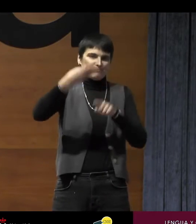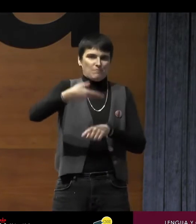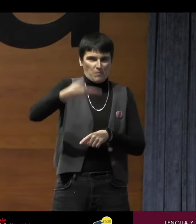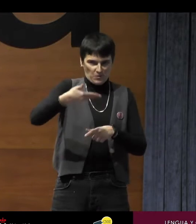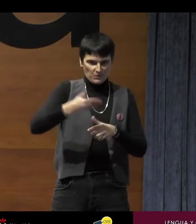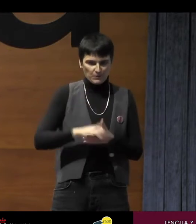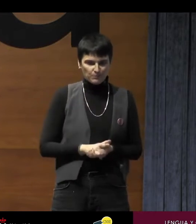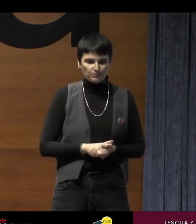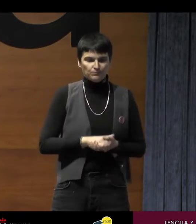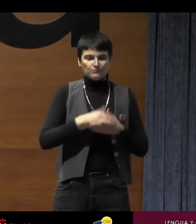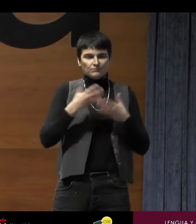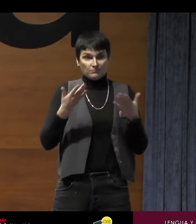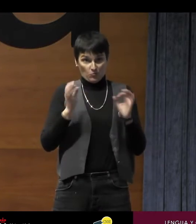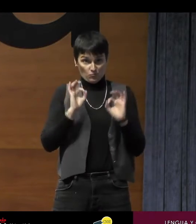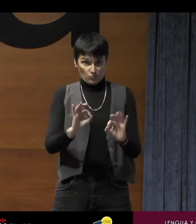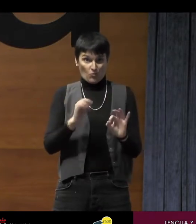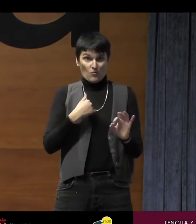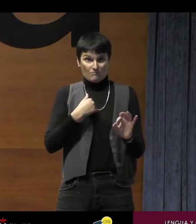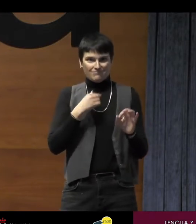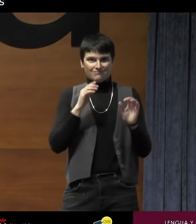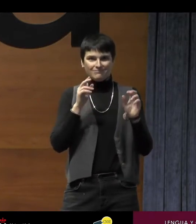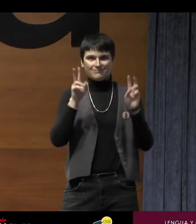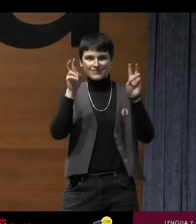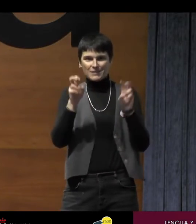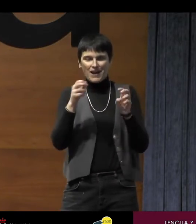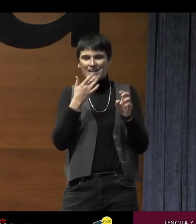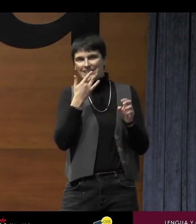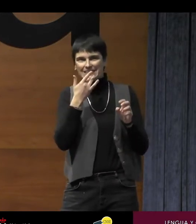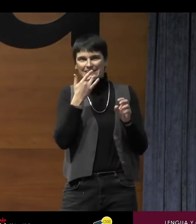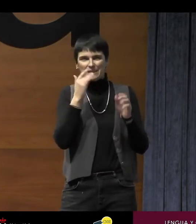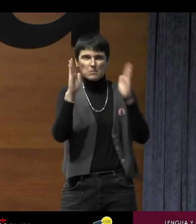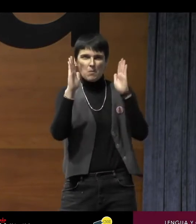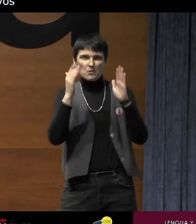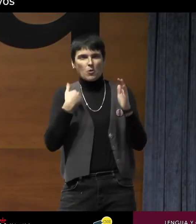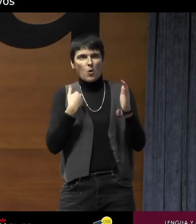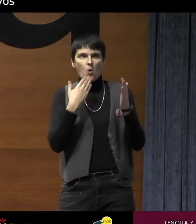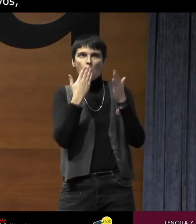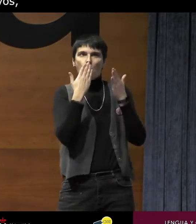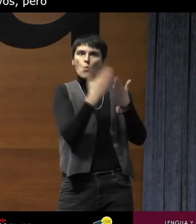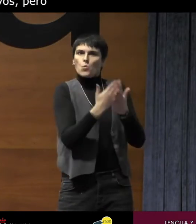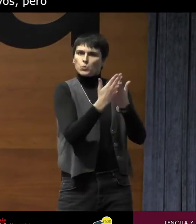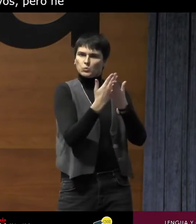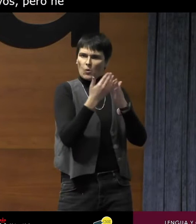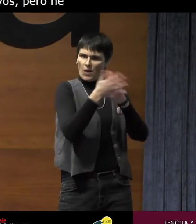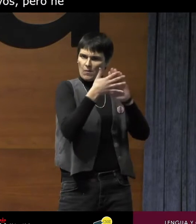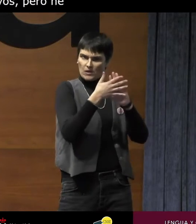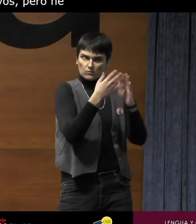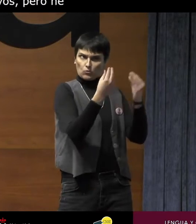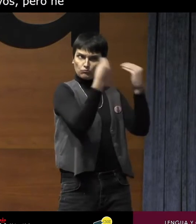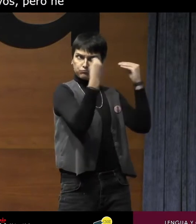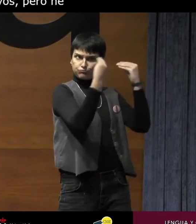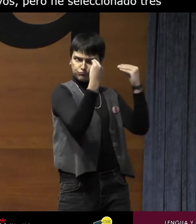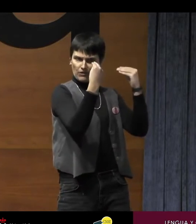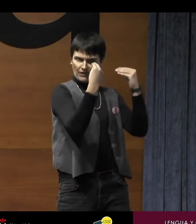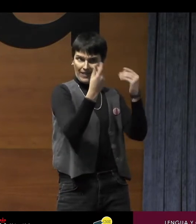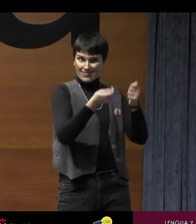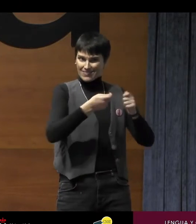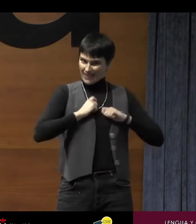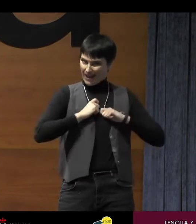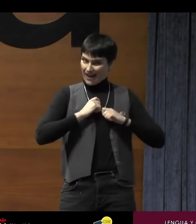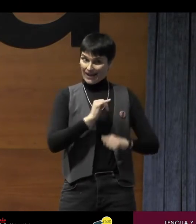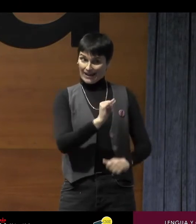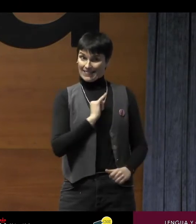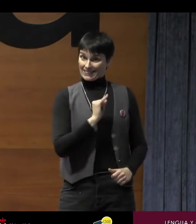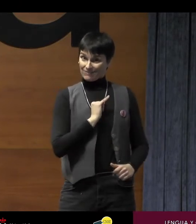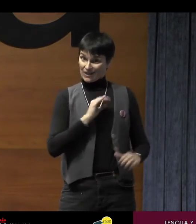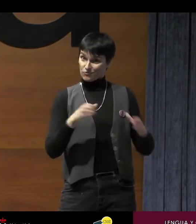Mi investigación tenía varios objetivos, pero he seleccionado 3 que son los más importantes. En el momento en el que yo